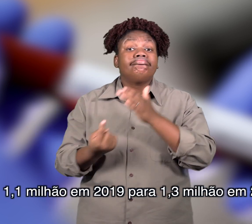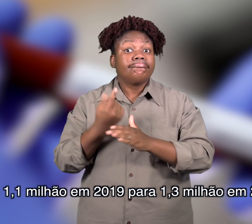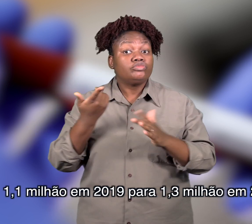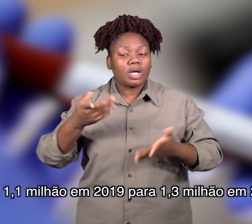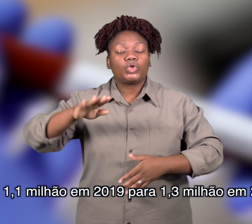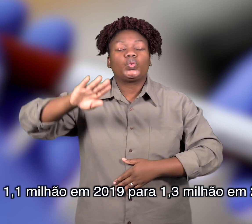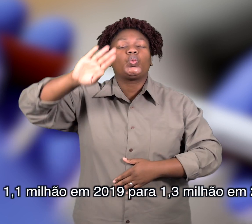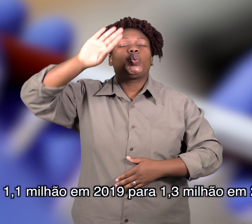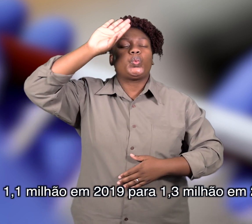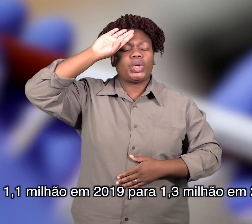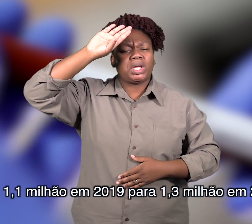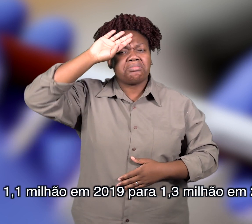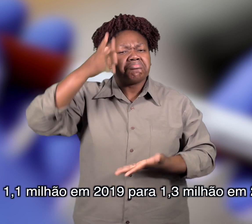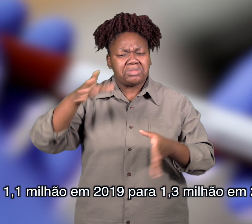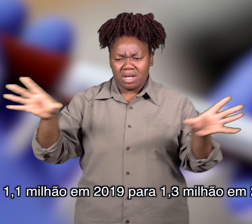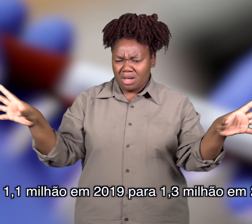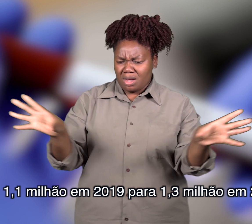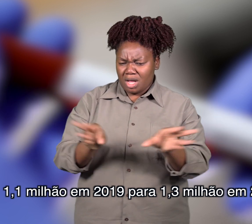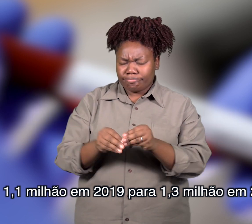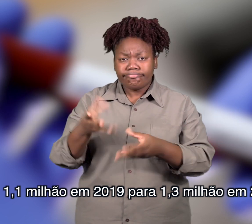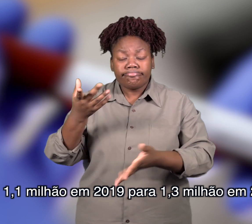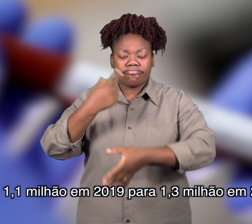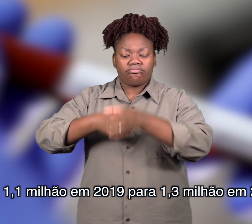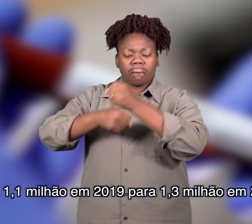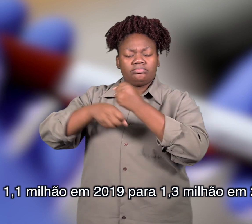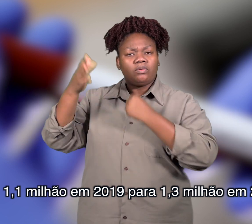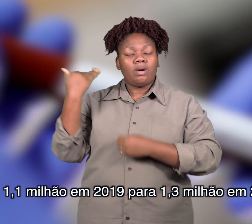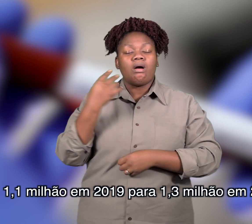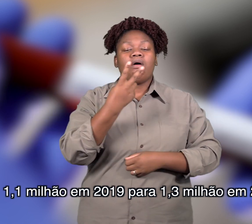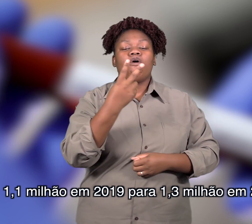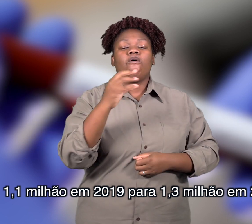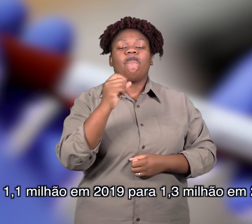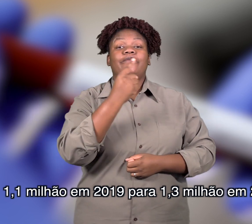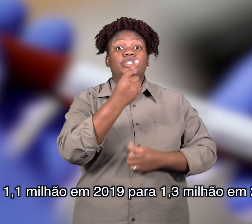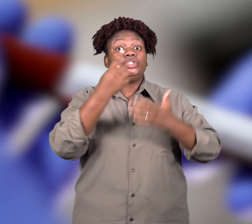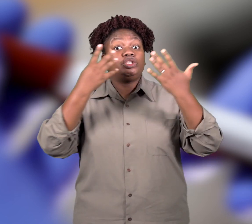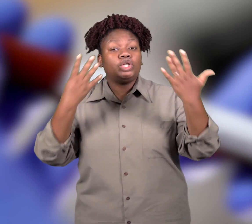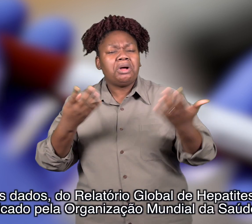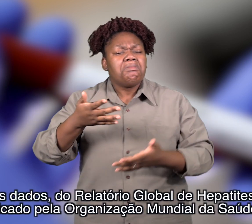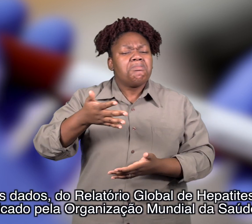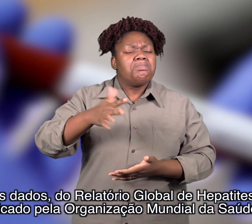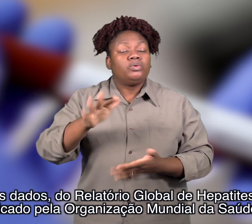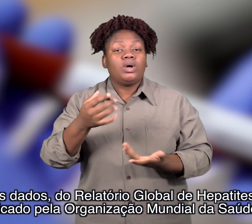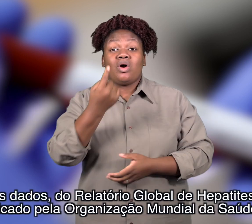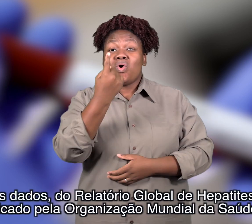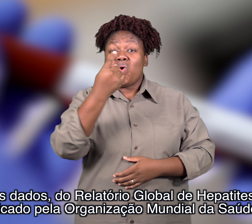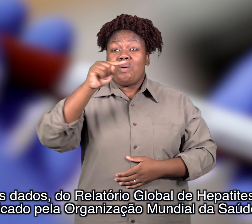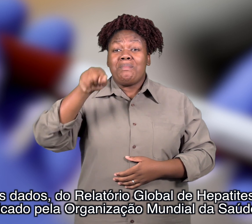de 1,1 milhão em 2019 para 1,3 milhão em 2022. Os dados do Relatório Global de